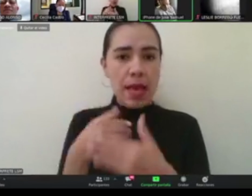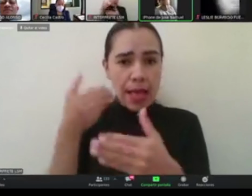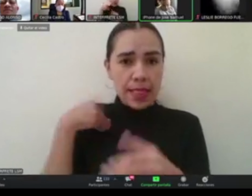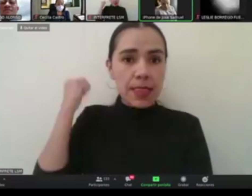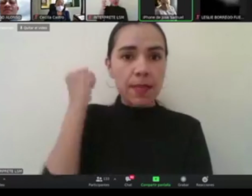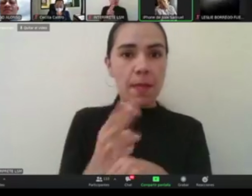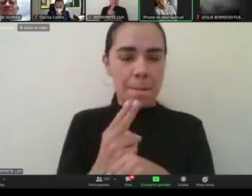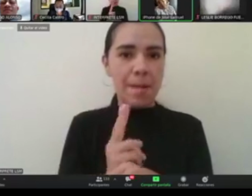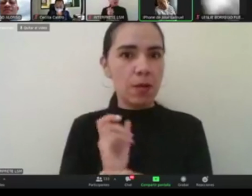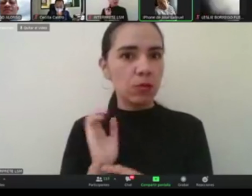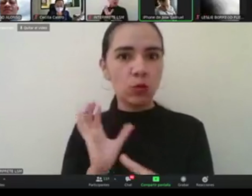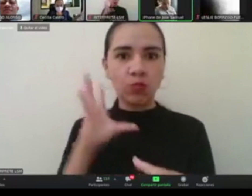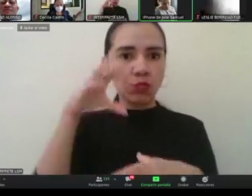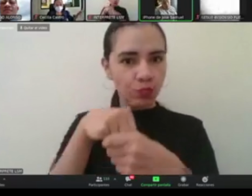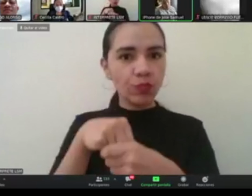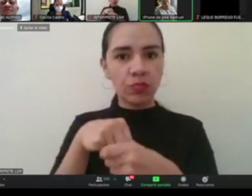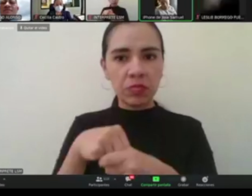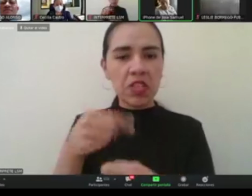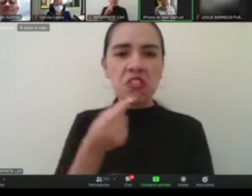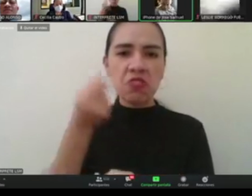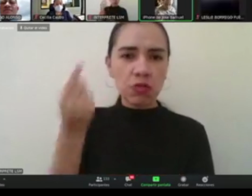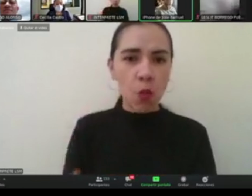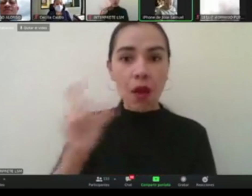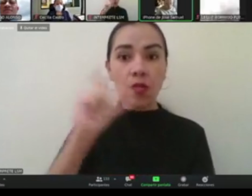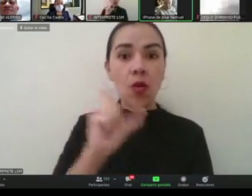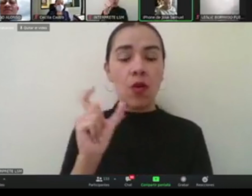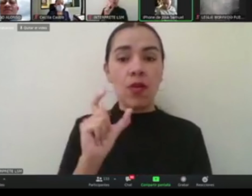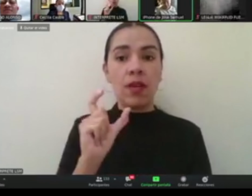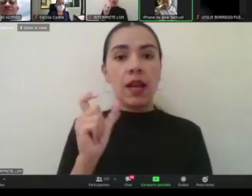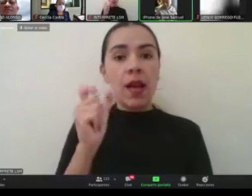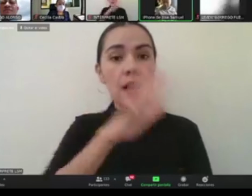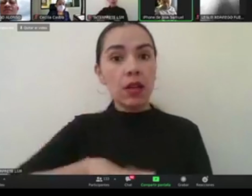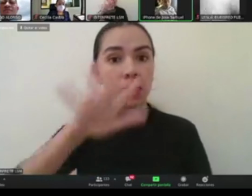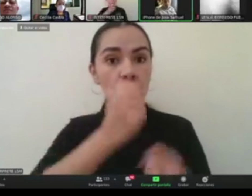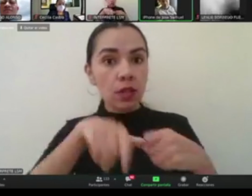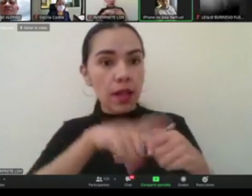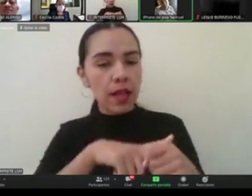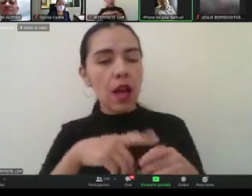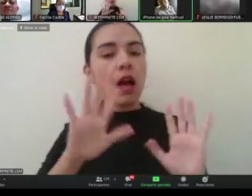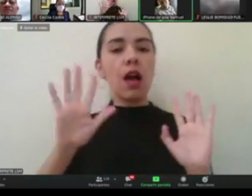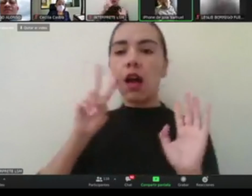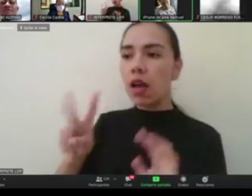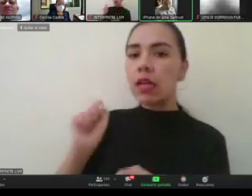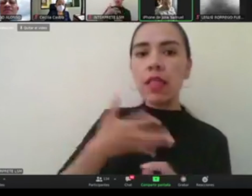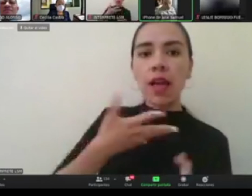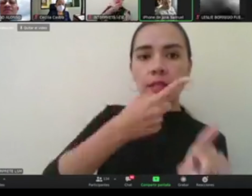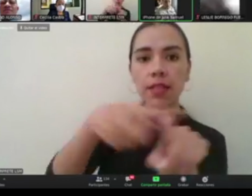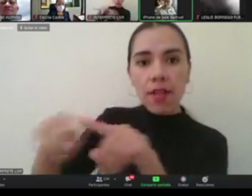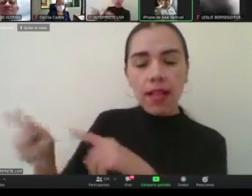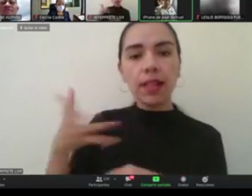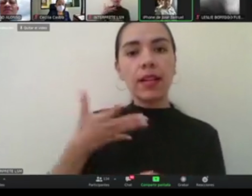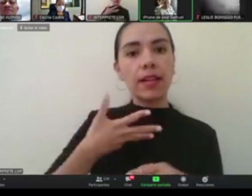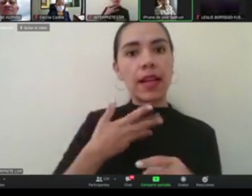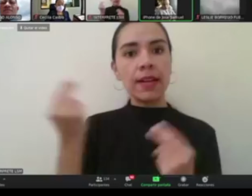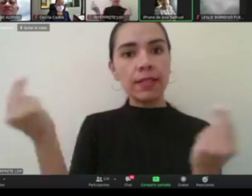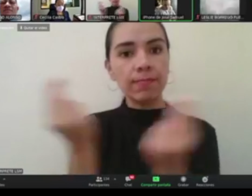¿ya? Comienzan a una temprana edad cuando la sociedad comienza a pensar en la diversidad y lo importante y lo necesario que